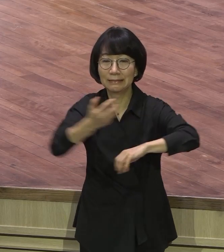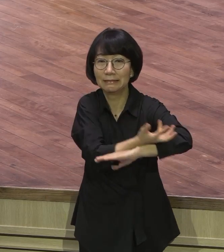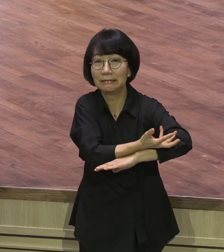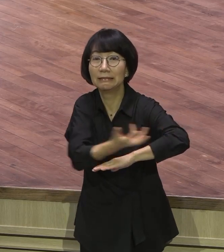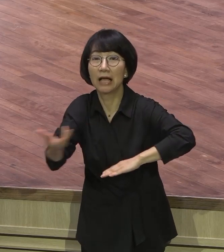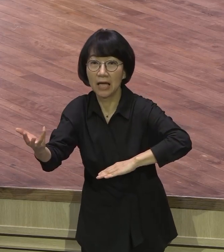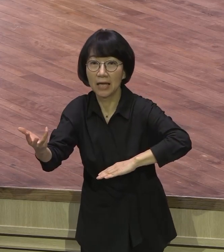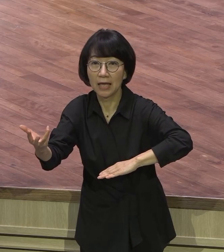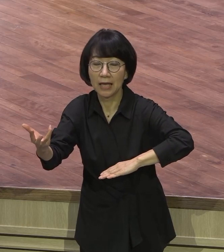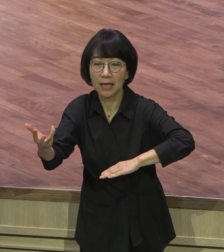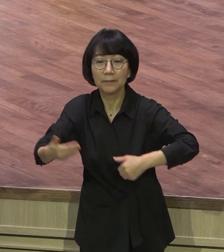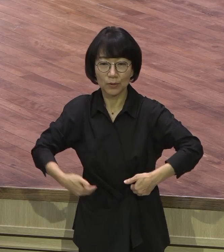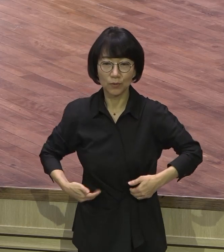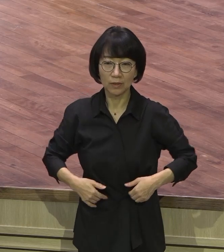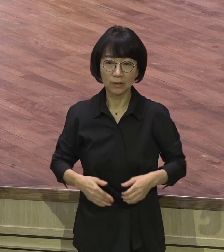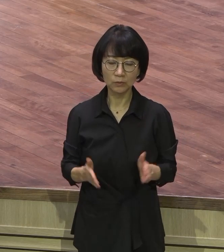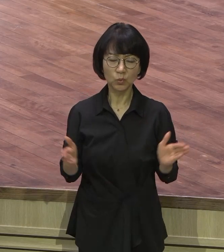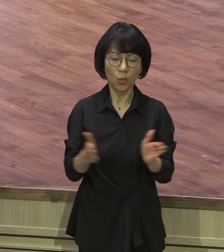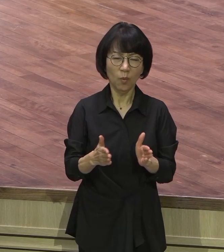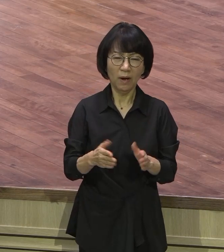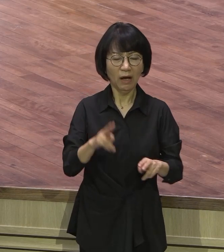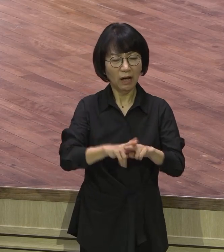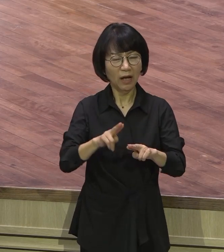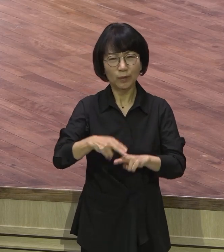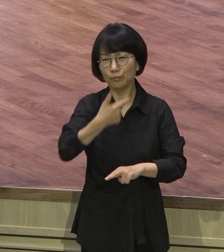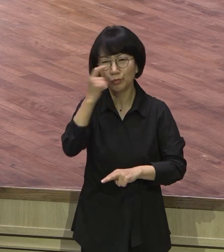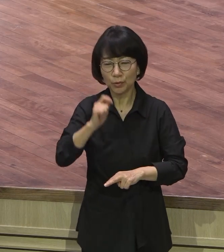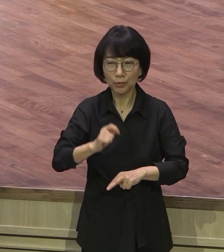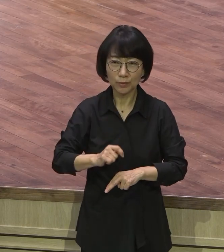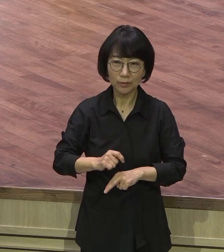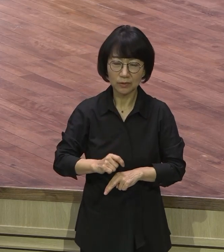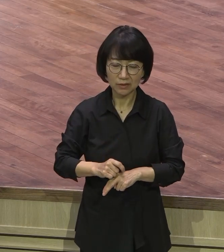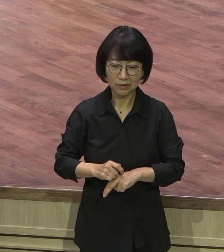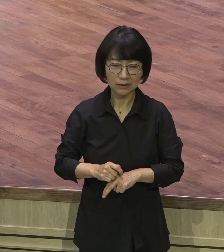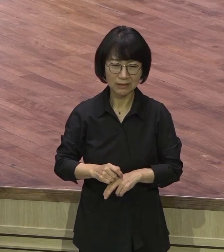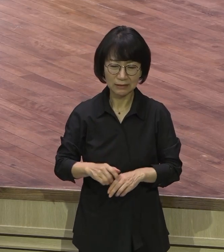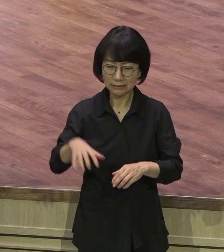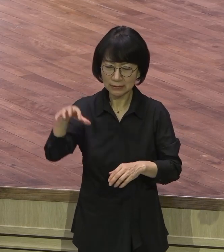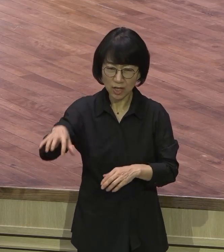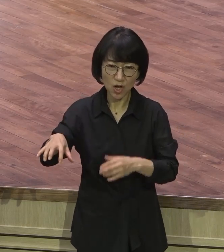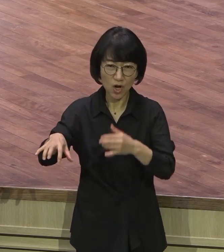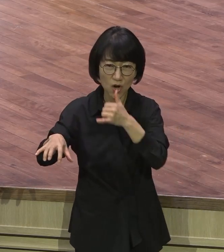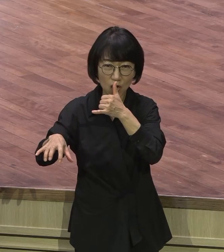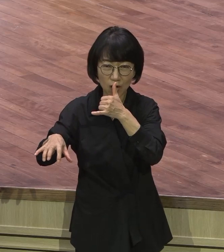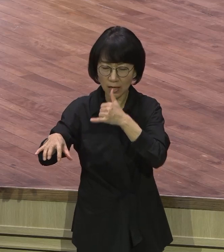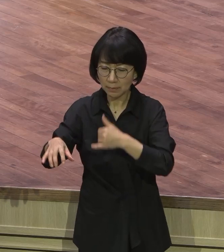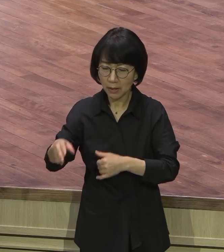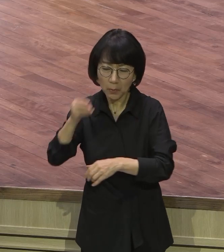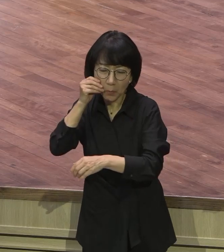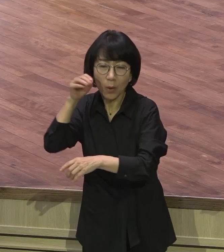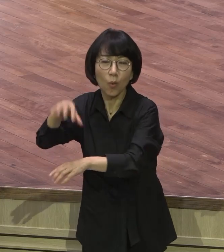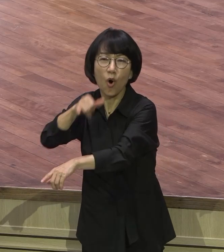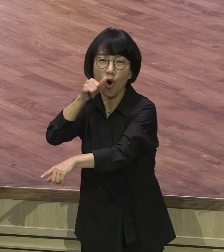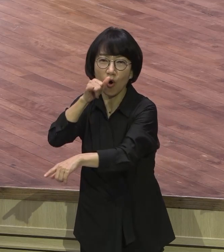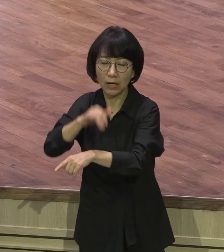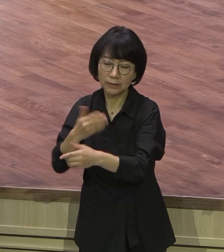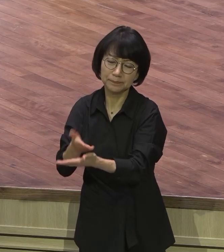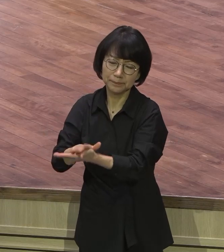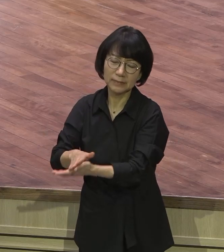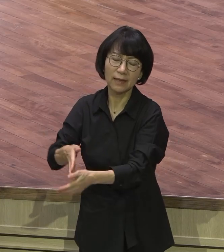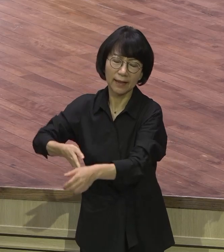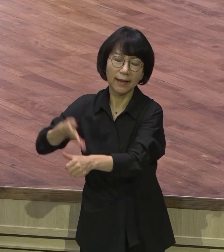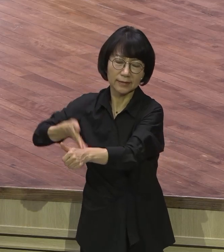붕이 돼가 좁아서 앉을 수가 없대요 장소가 공지가 있는 모의인데 하도를